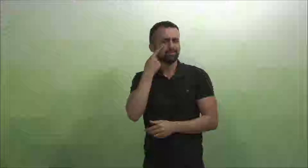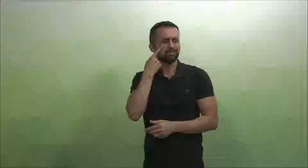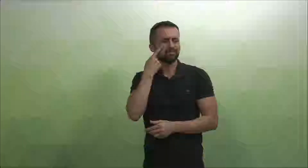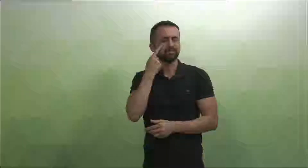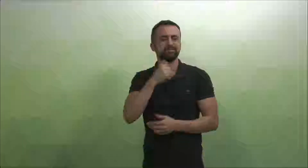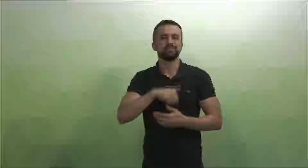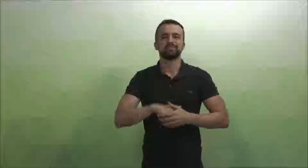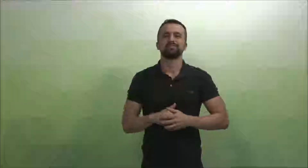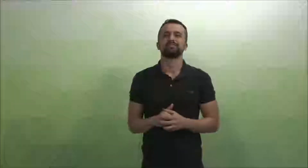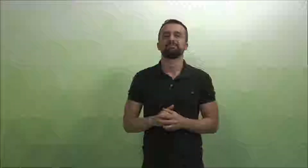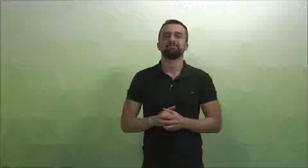alguns exemplos.